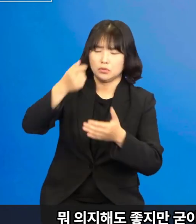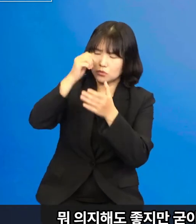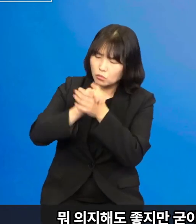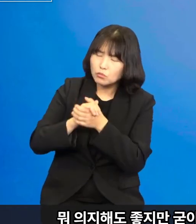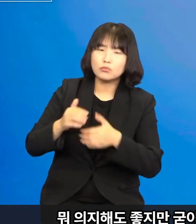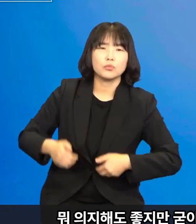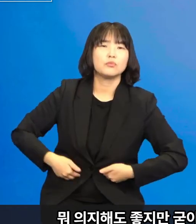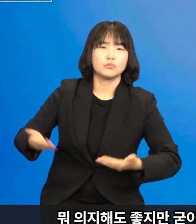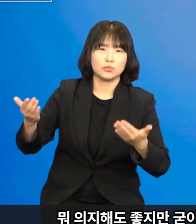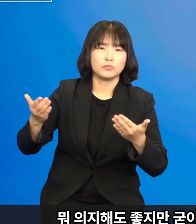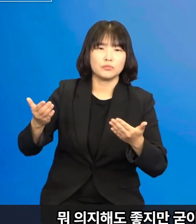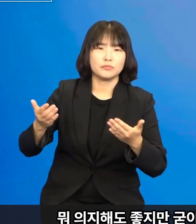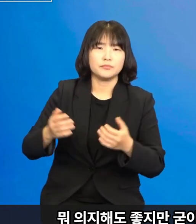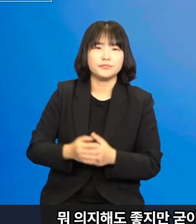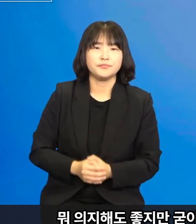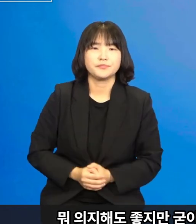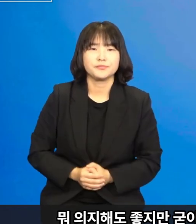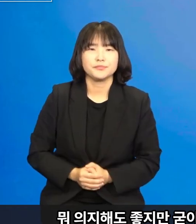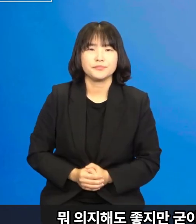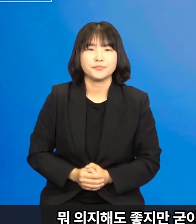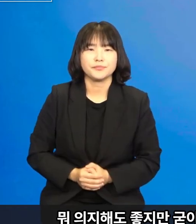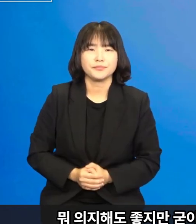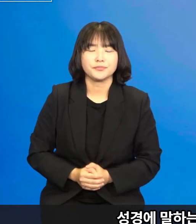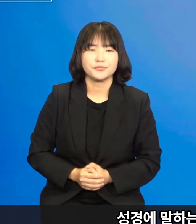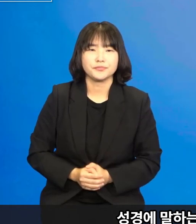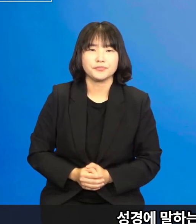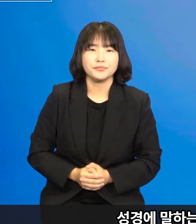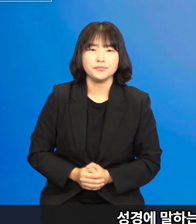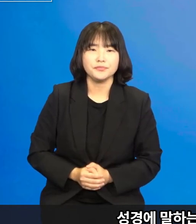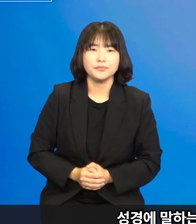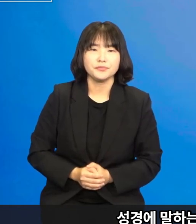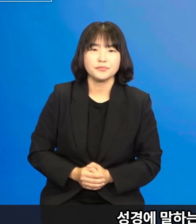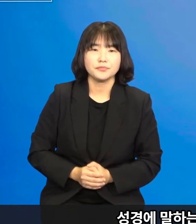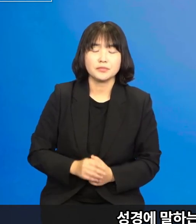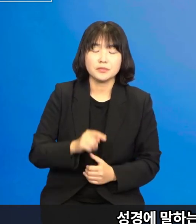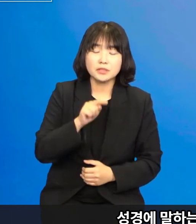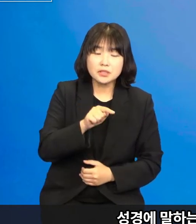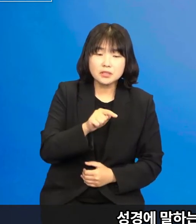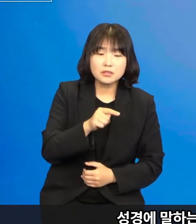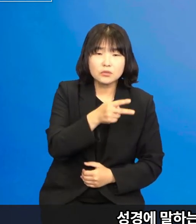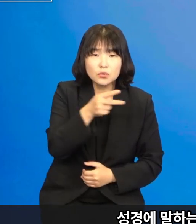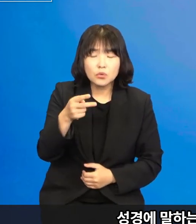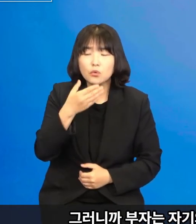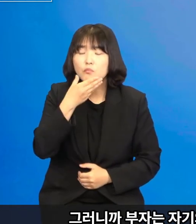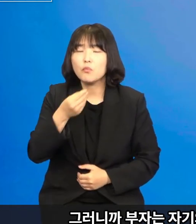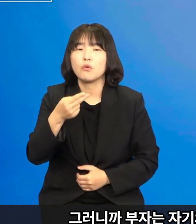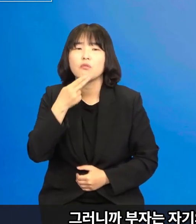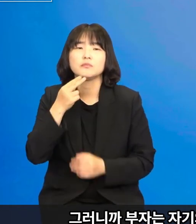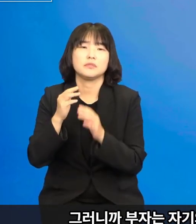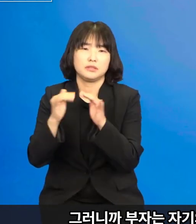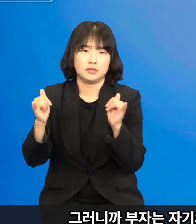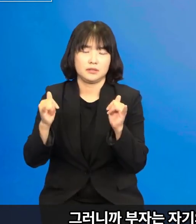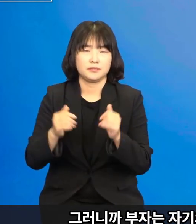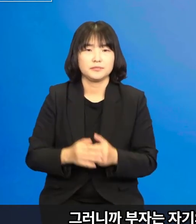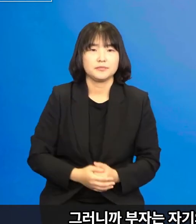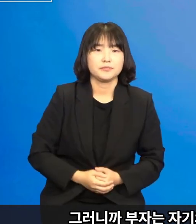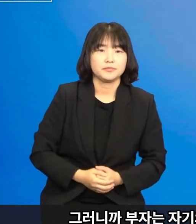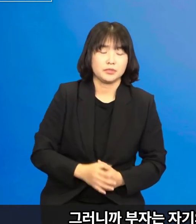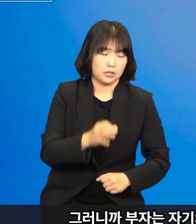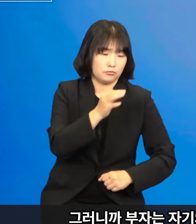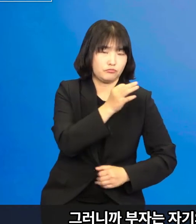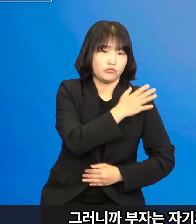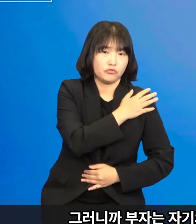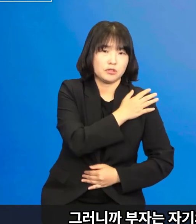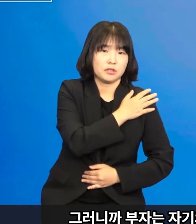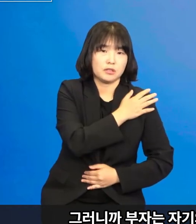없어요. 뭐 의지해도 좋지만 굳이 그렇게 할 필요가 없어 하는 사람이 성경이 말하는 복이 없는 사람이에요. 그러니까 부자는